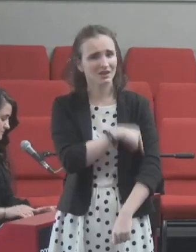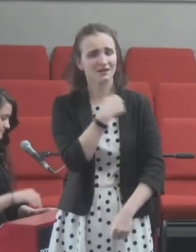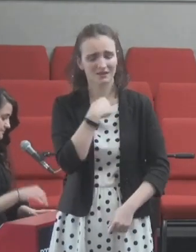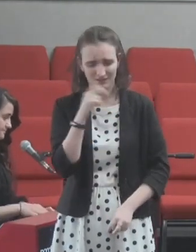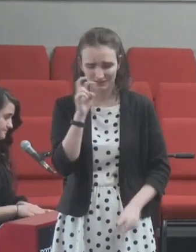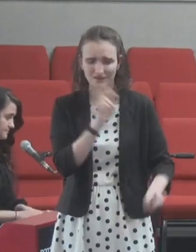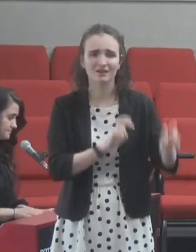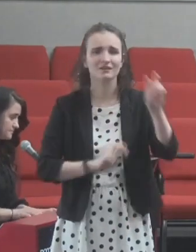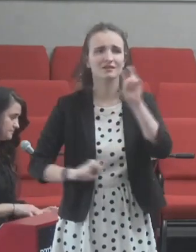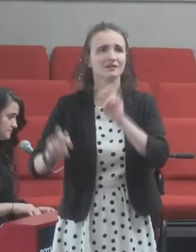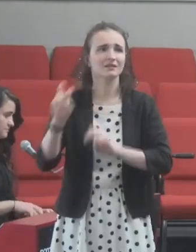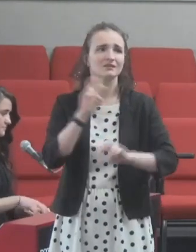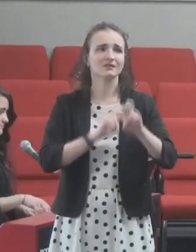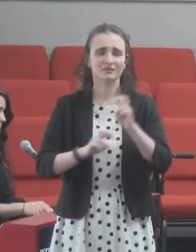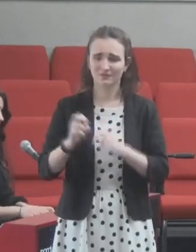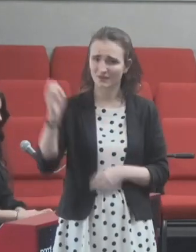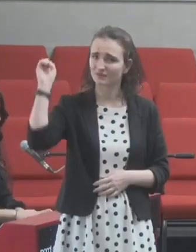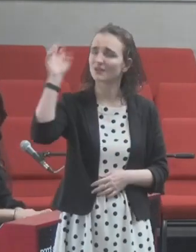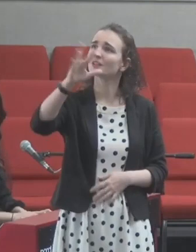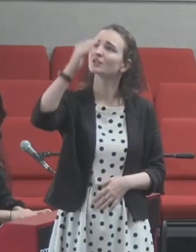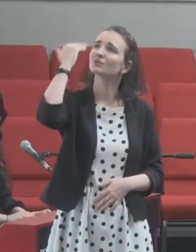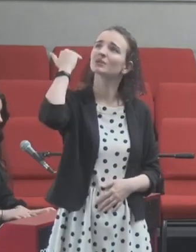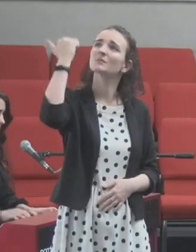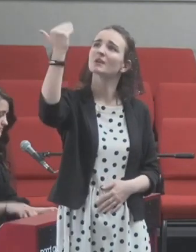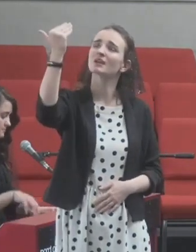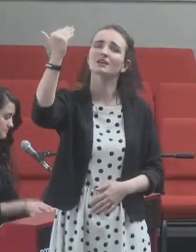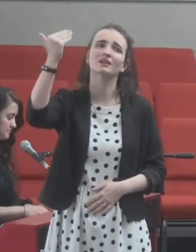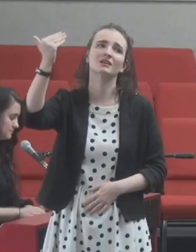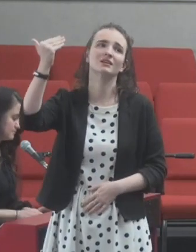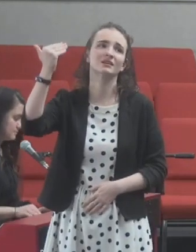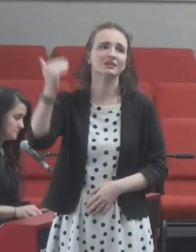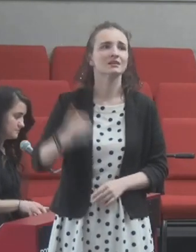Долго я искал по свету тебя.